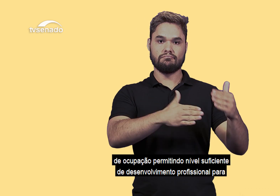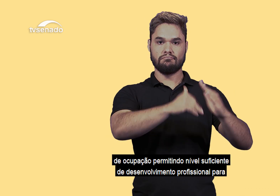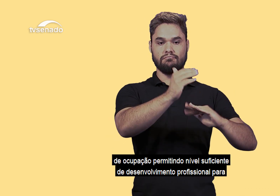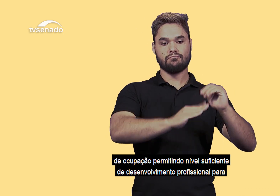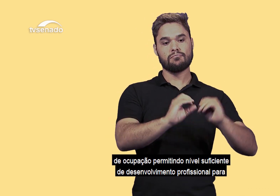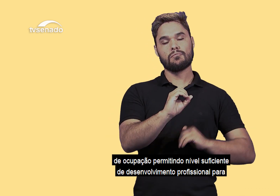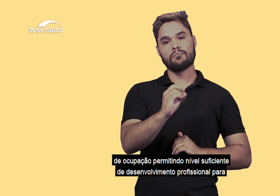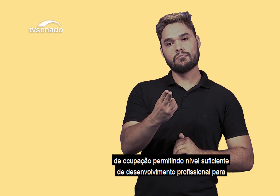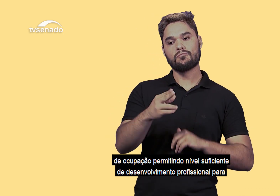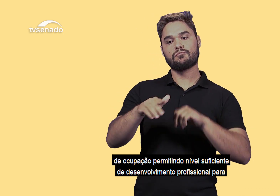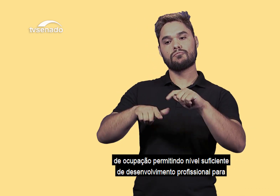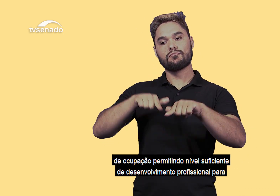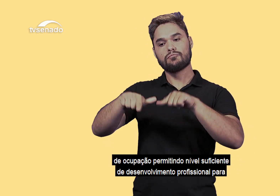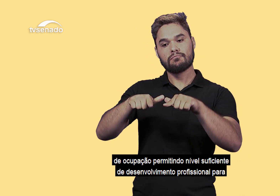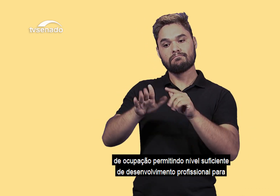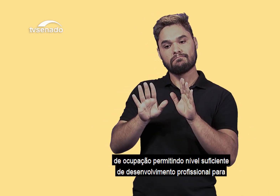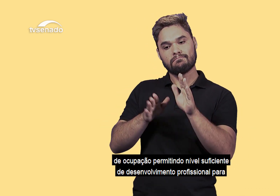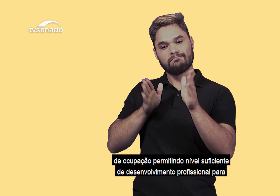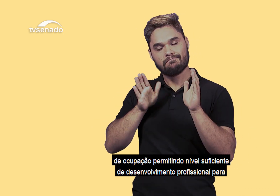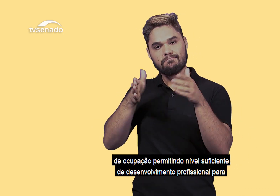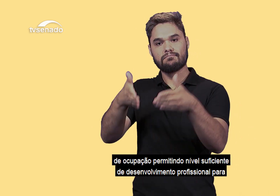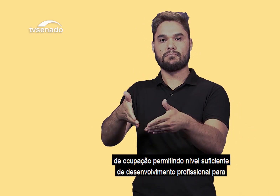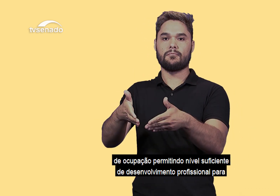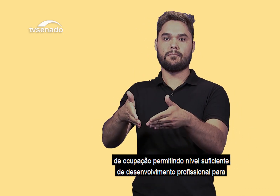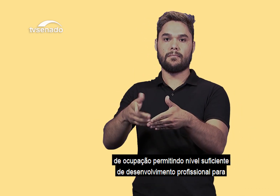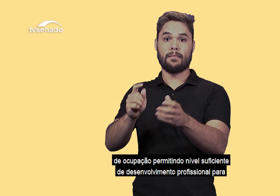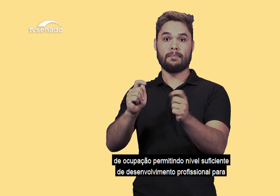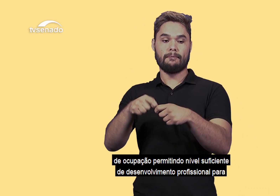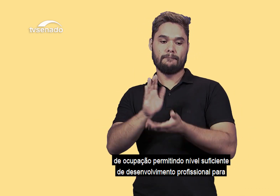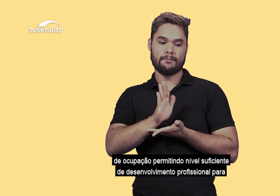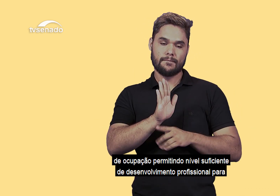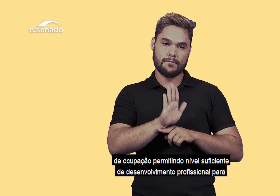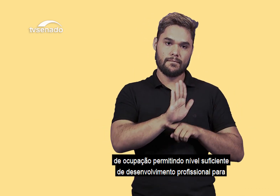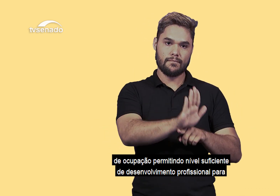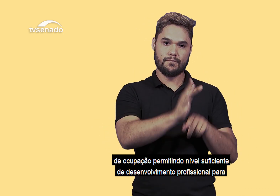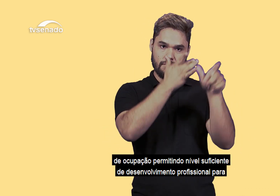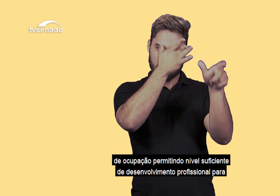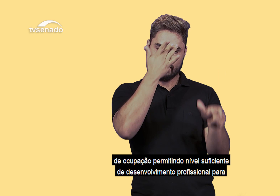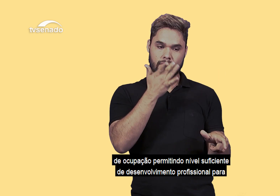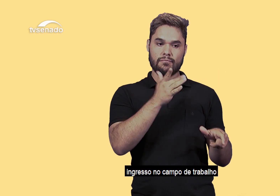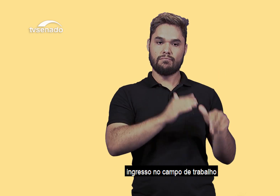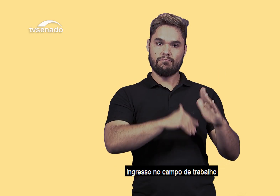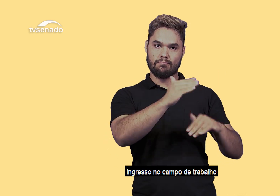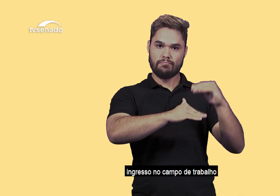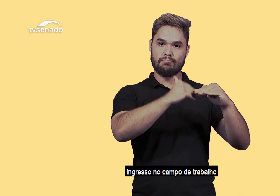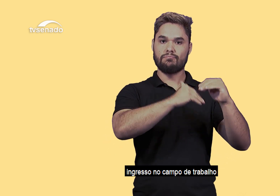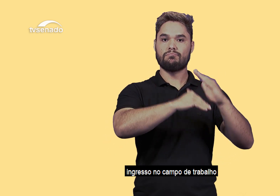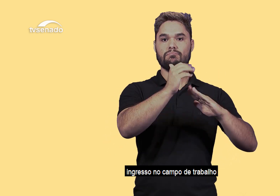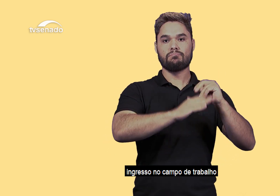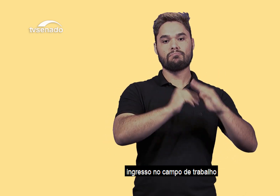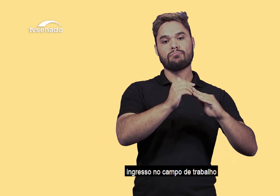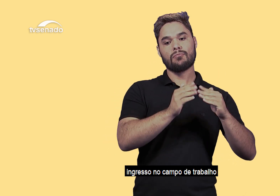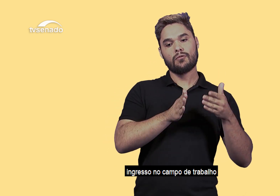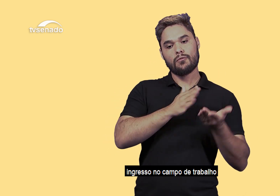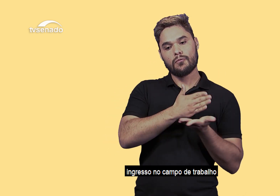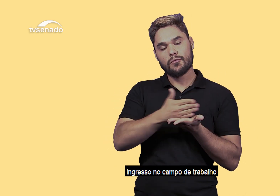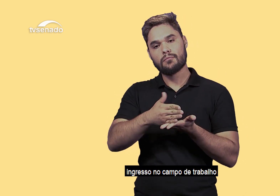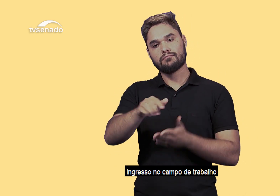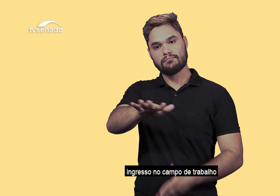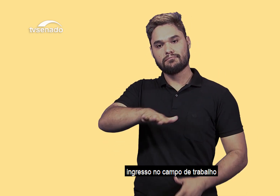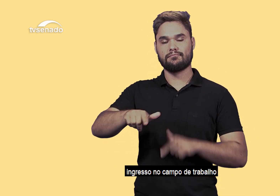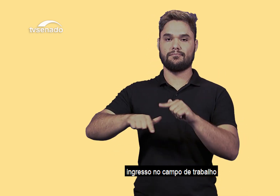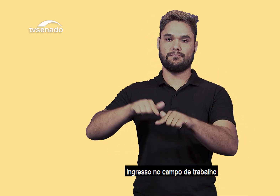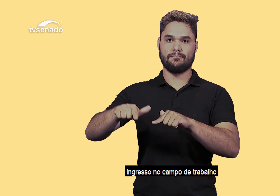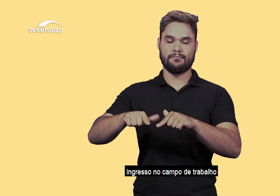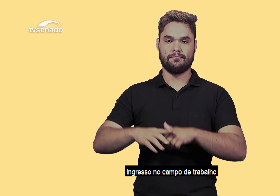ou de ocupação, permitindo nível suficiente de desenvolvimento profissional para ingresso no campo de trabalho.